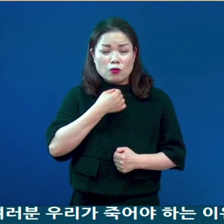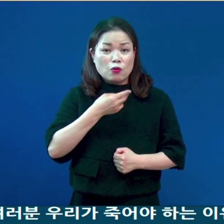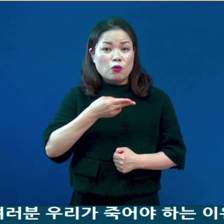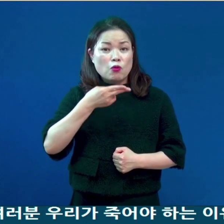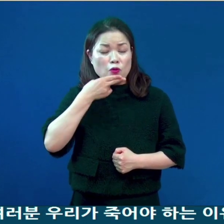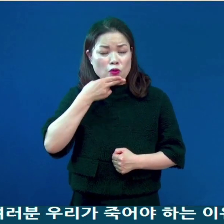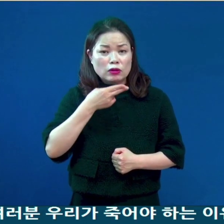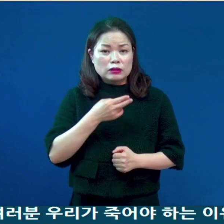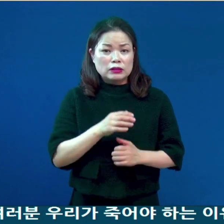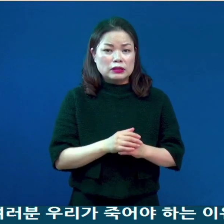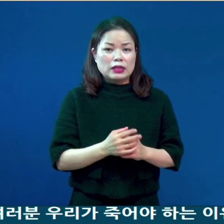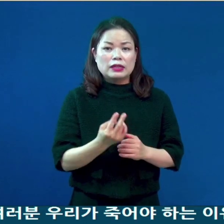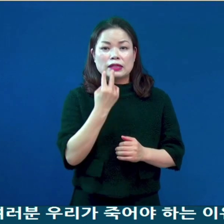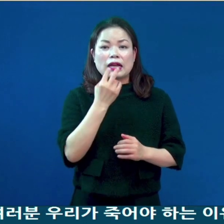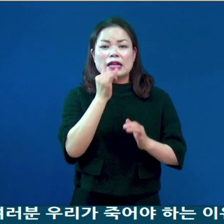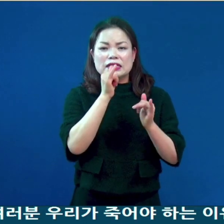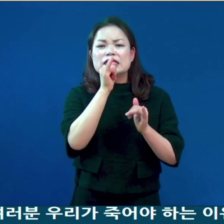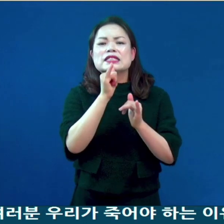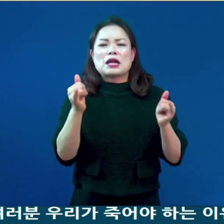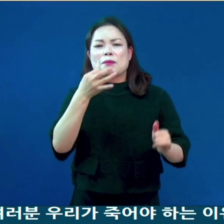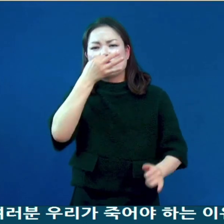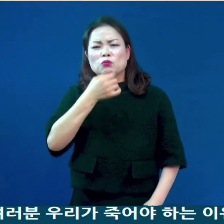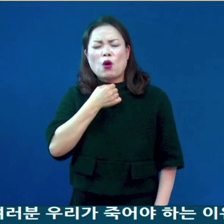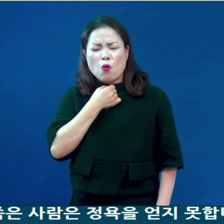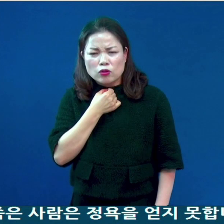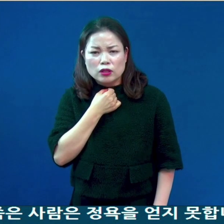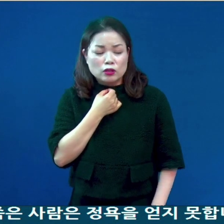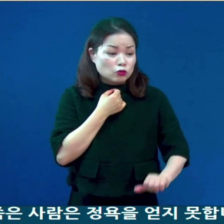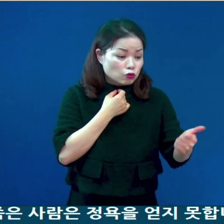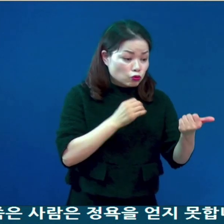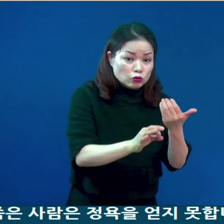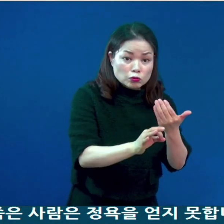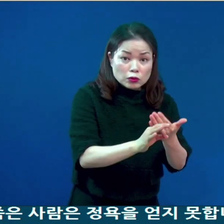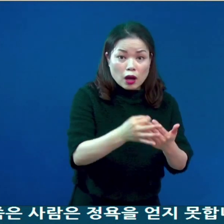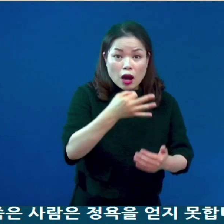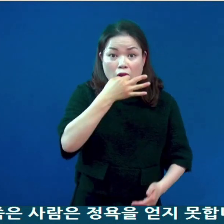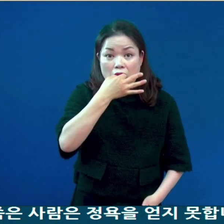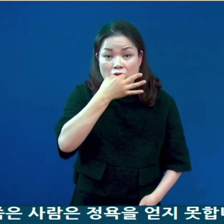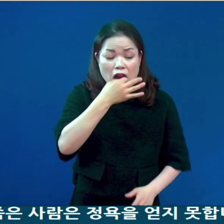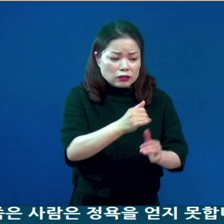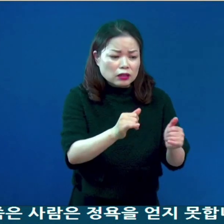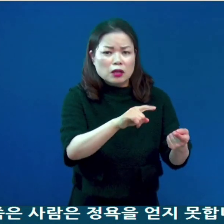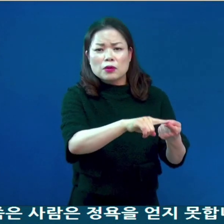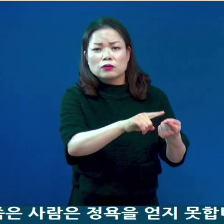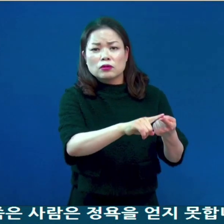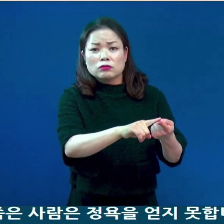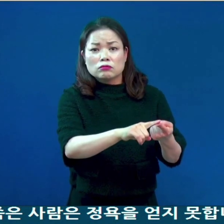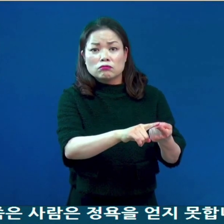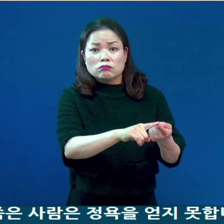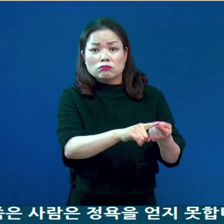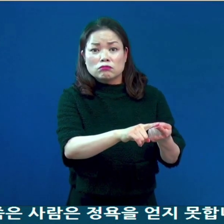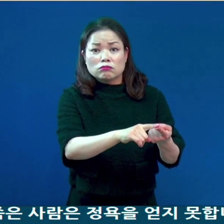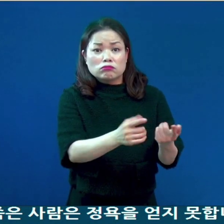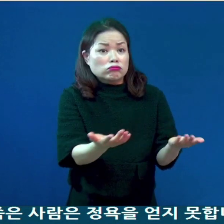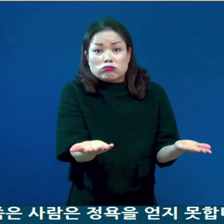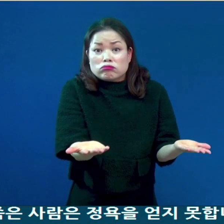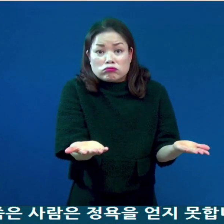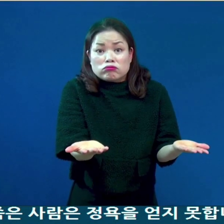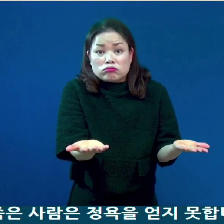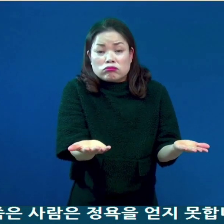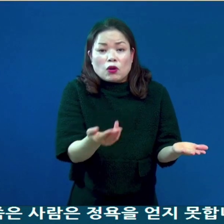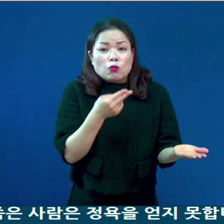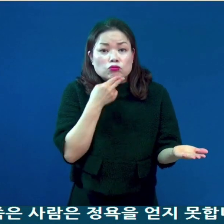수 있는 사람은 산 사람들이에요. 그래서 그냥 죽어버리면 정욕이 그 사람에 대해서 어찌할 수 없는